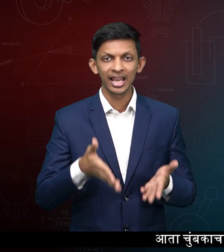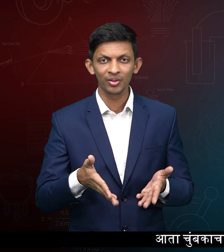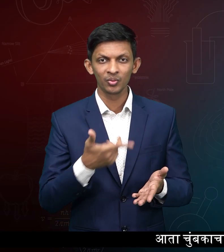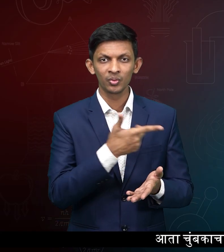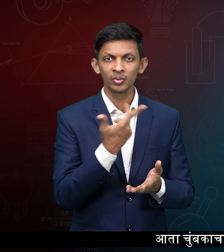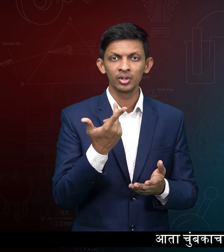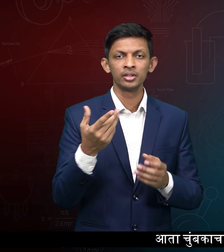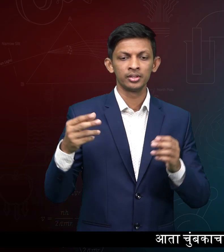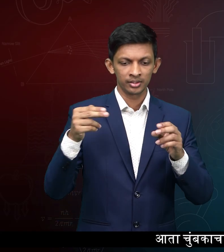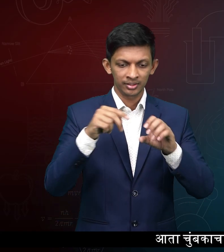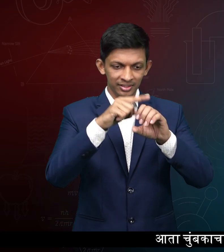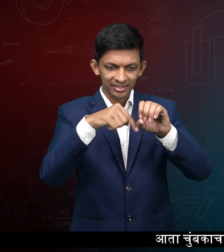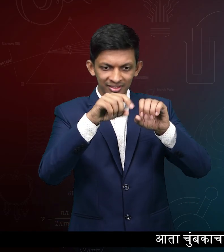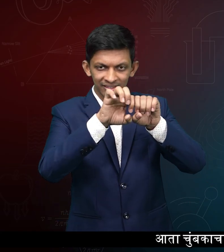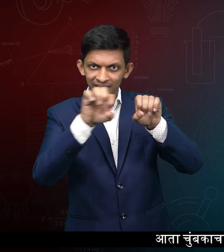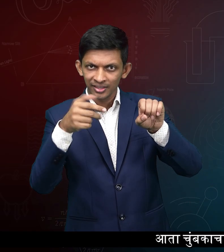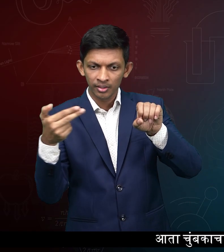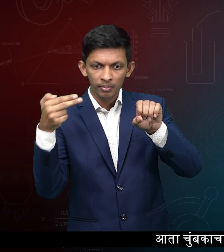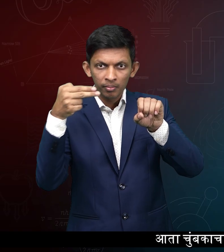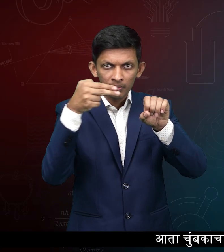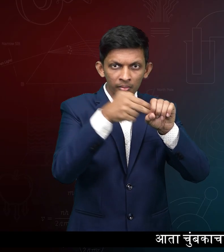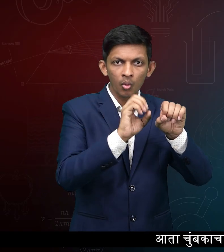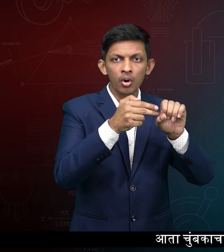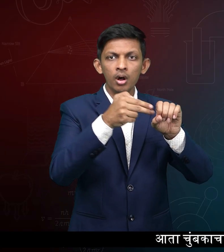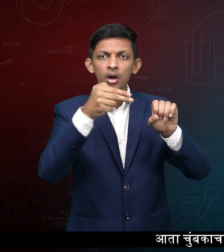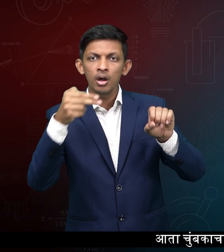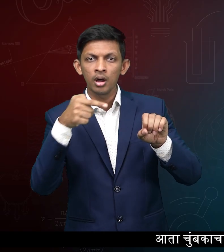आता चुंबकाचा उत्तर ध्रुव कुंडलीपासून दूर हलवा.